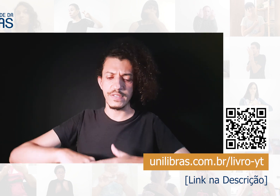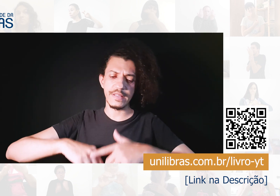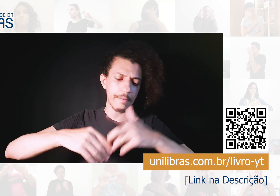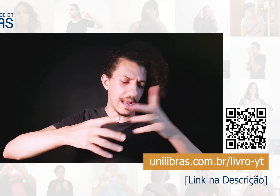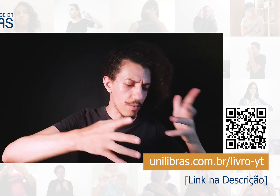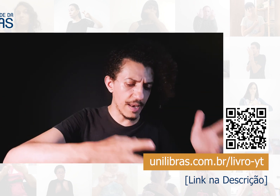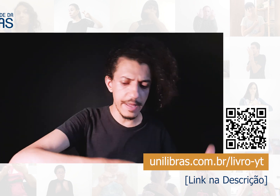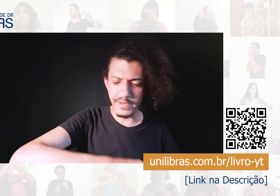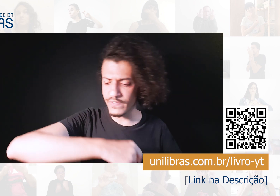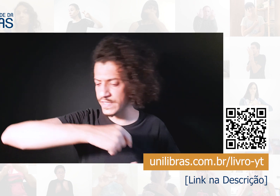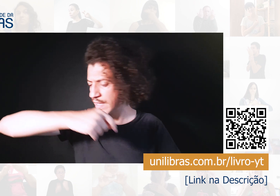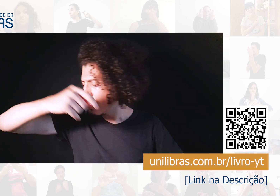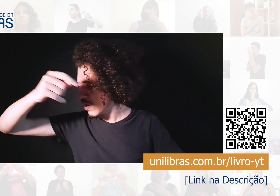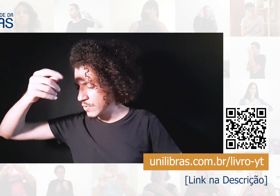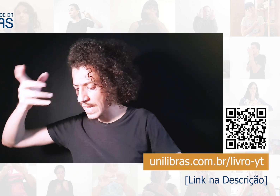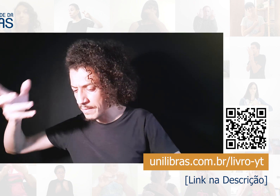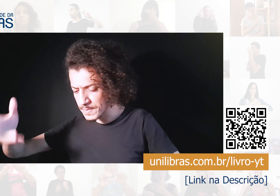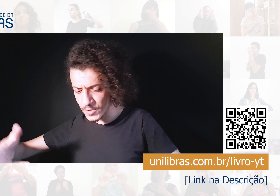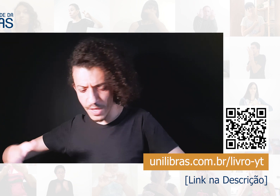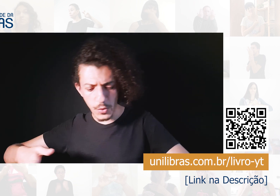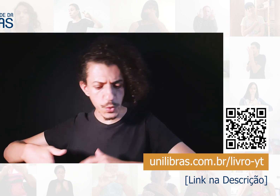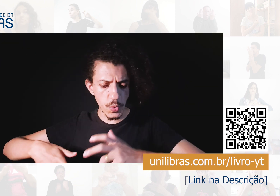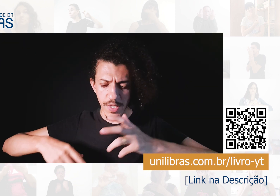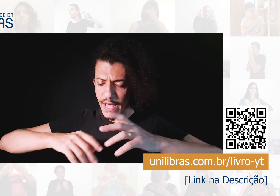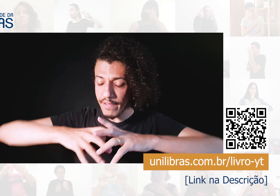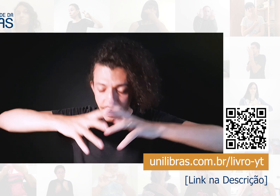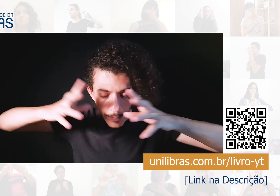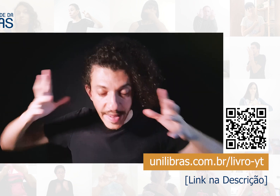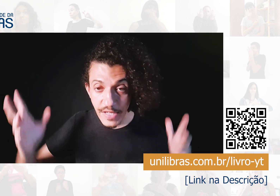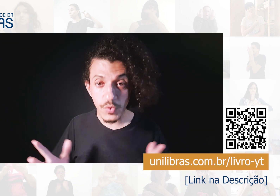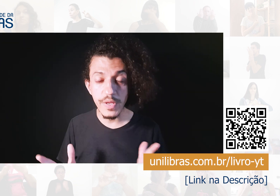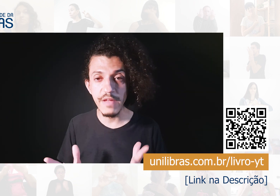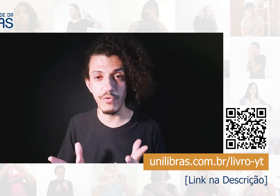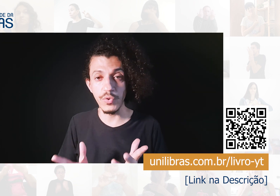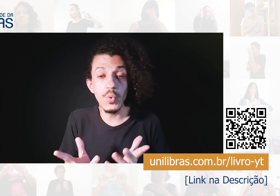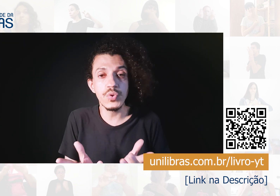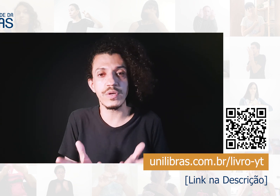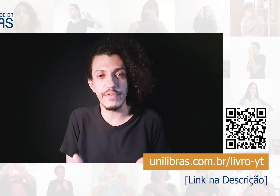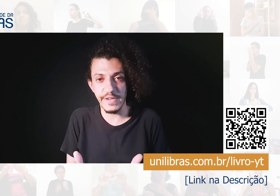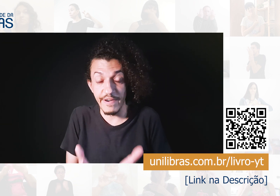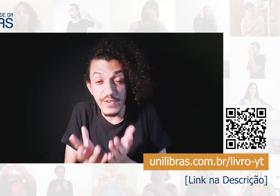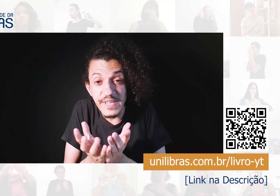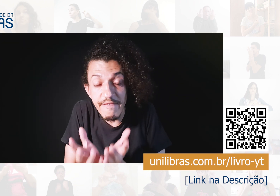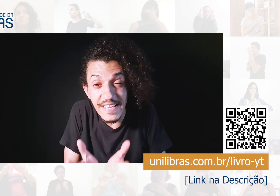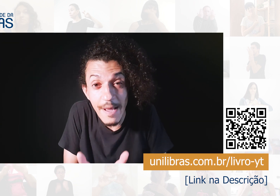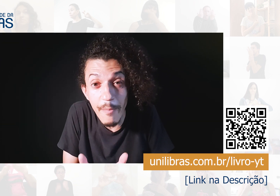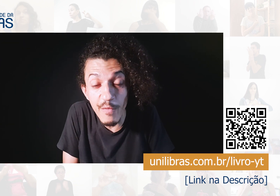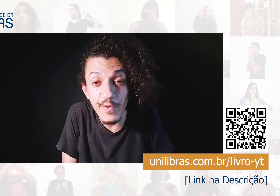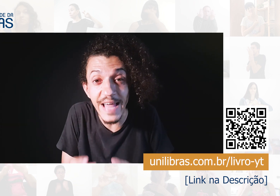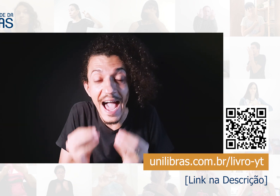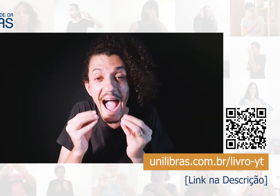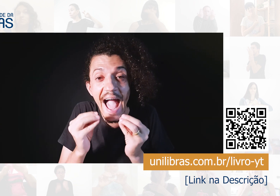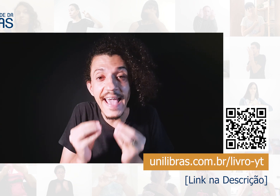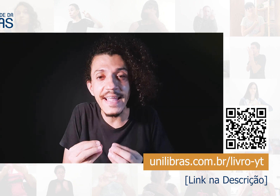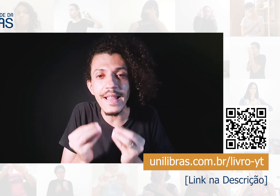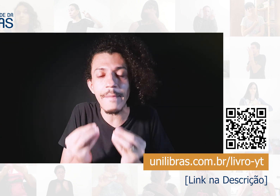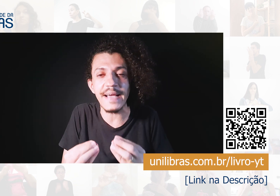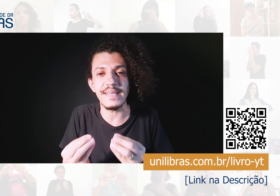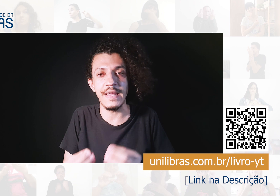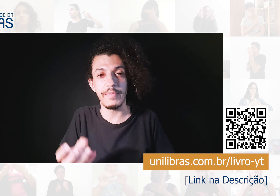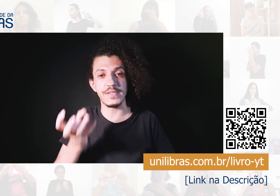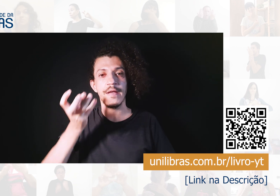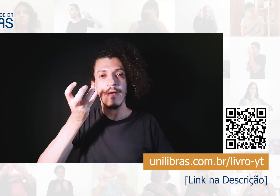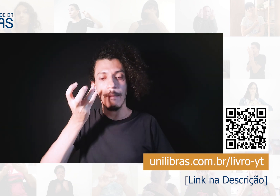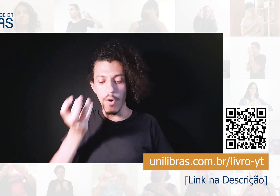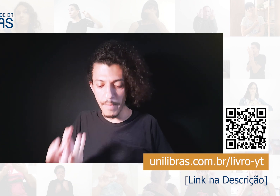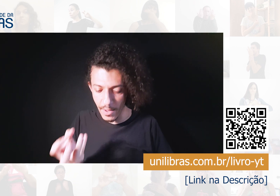faz, se trabalha com a Libras, se você usa a Libras para ajudar o surdo, independente do nível, do uso que você faz, você vai se aprofundar ainda mais